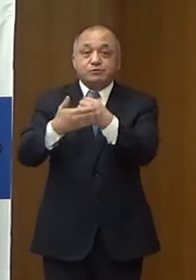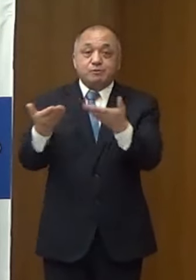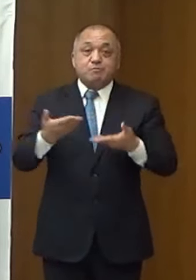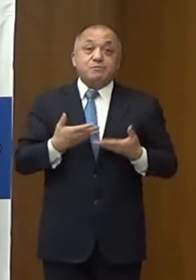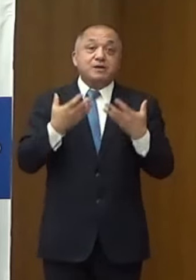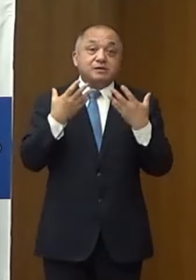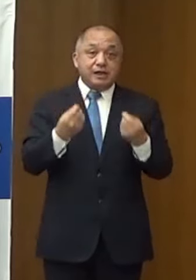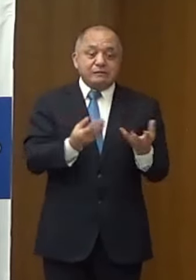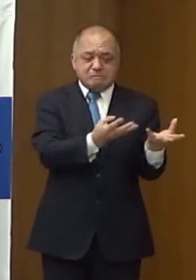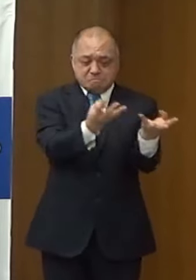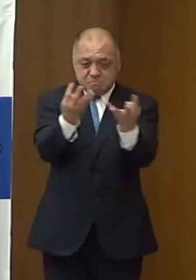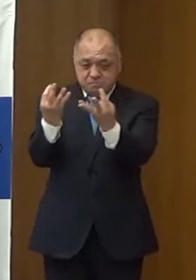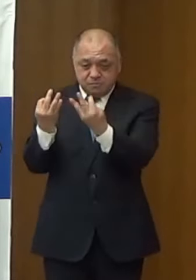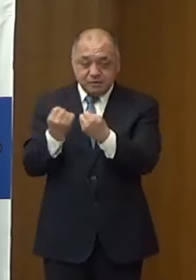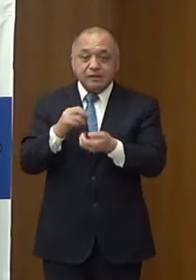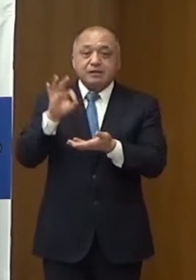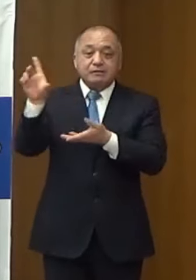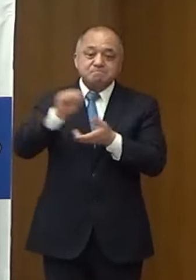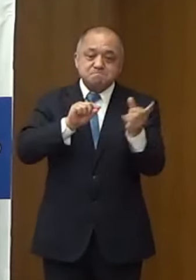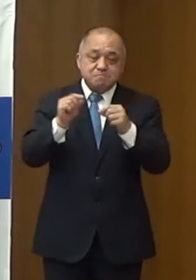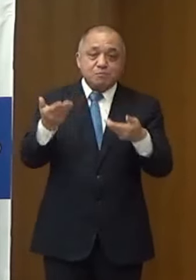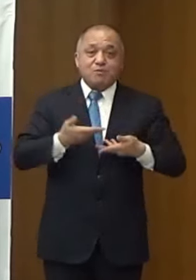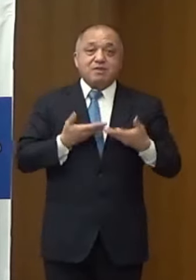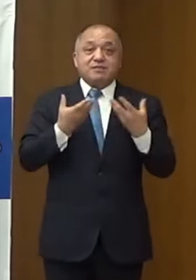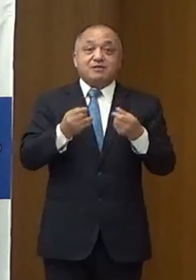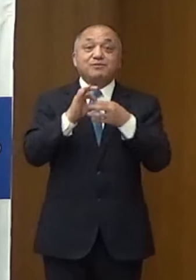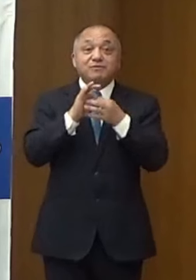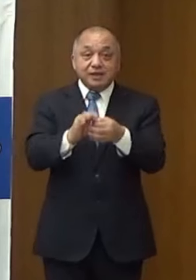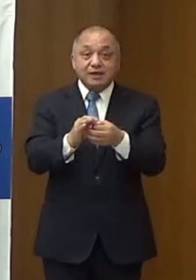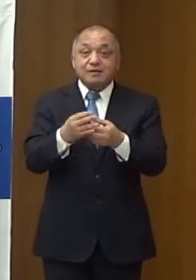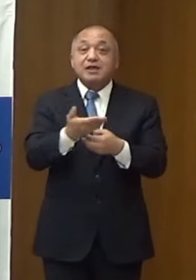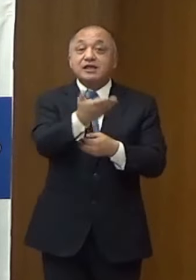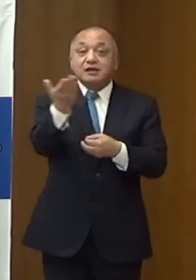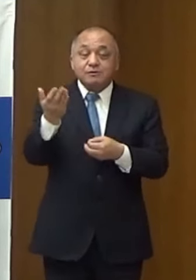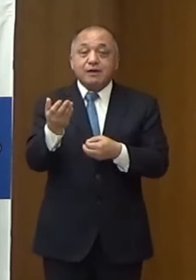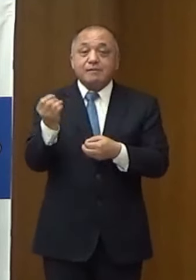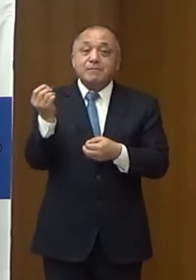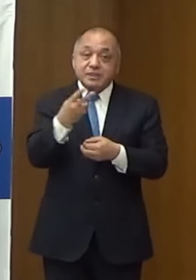大変多くの方にご利用をいただきましたので、引き続き皆